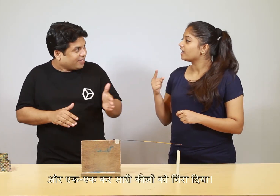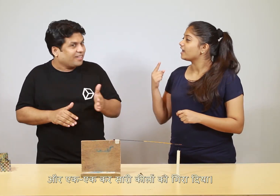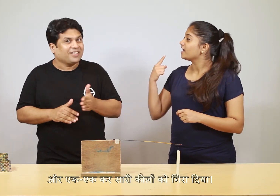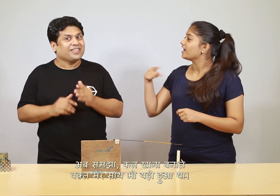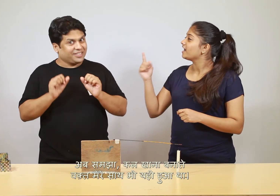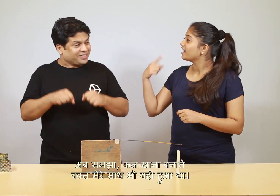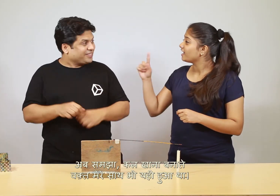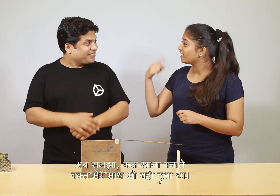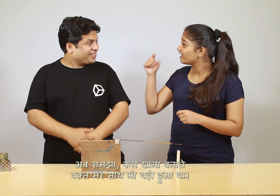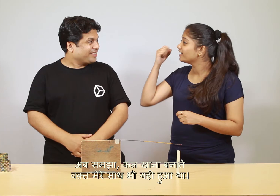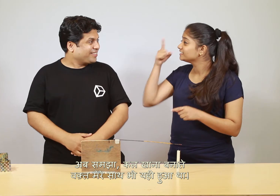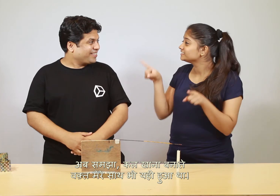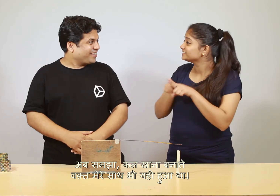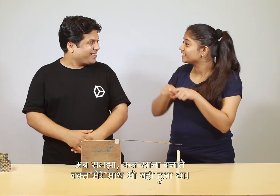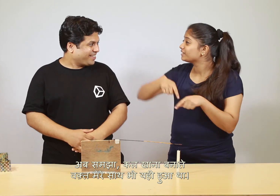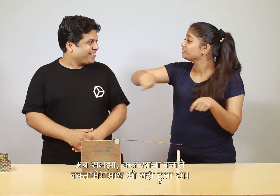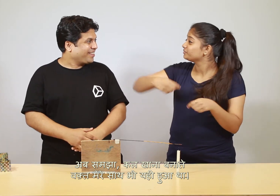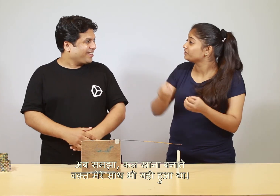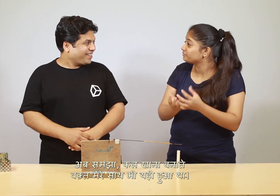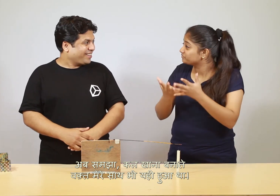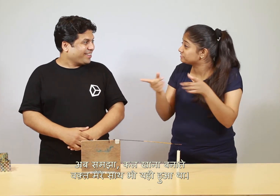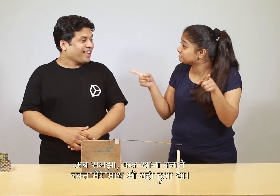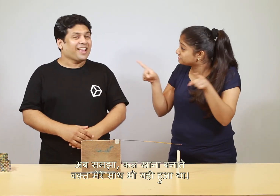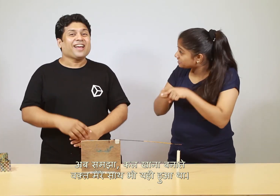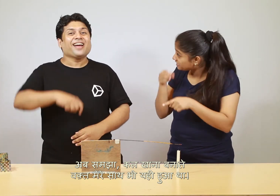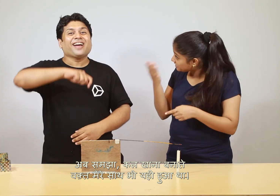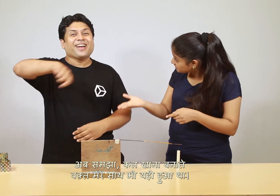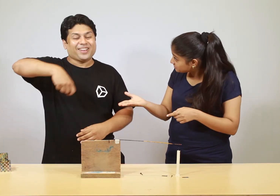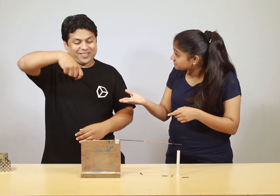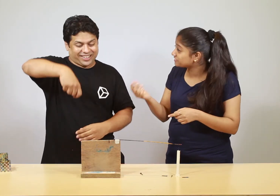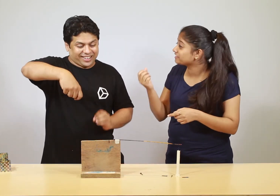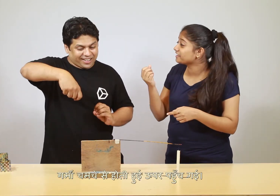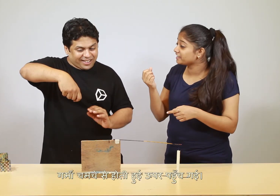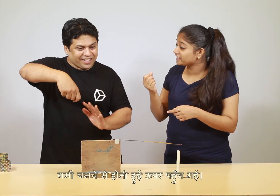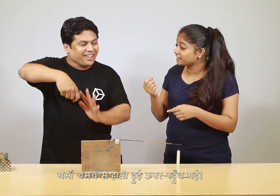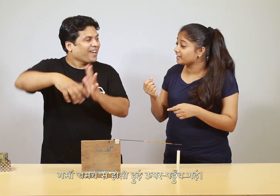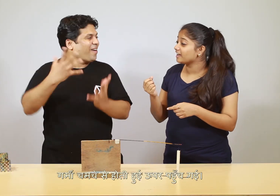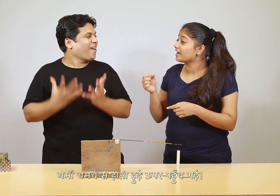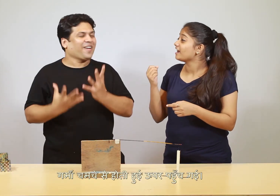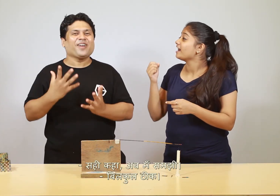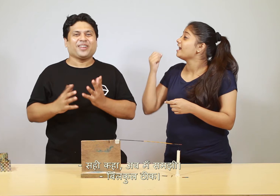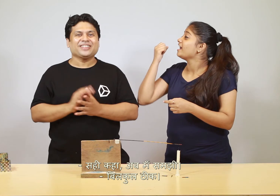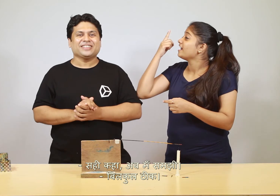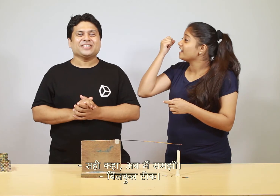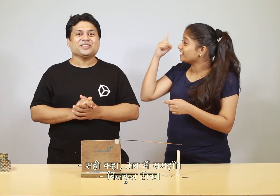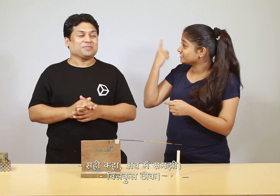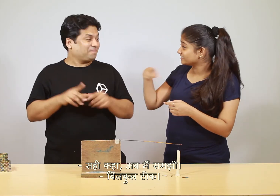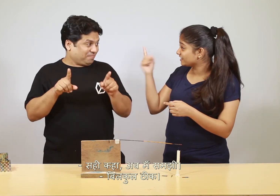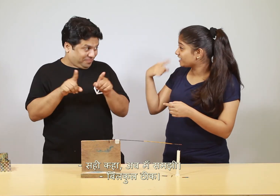अब समझी, कल खाना बनाते वक्त मेरे साथ भी यही हुआ था। गर्मी चमचे से होती हुई ऊपर पहुंच गई। सही कहा, अब मैं समझी।